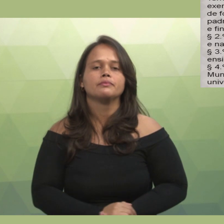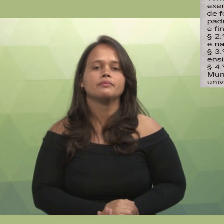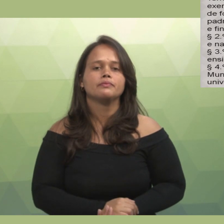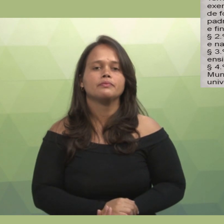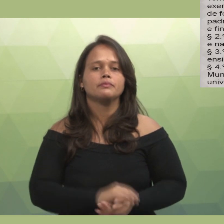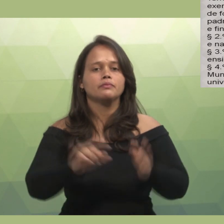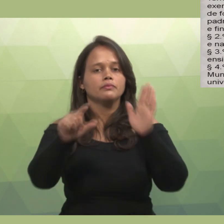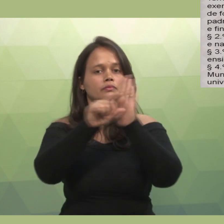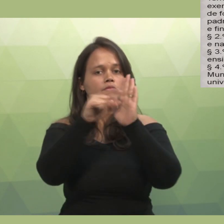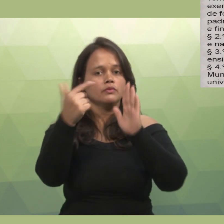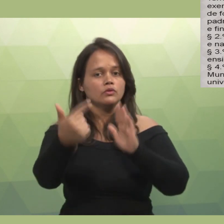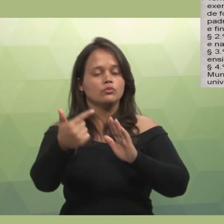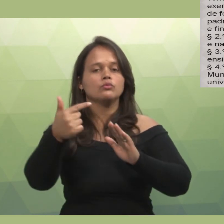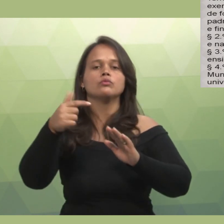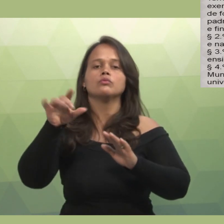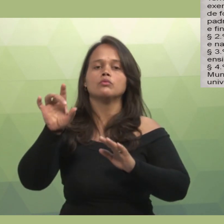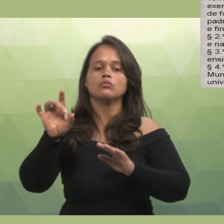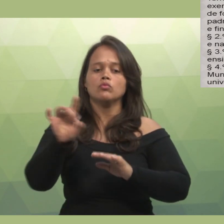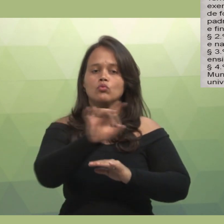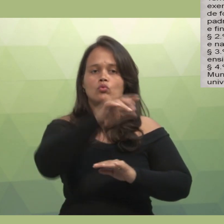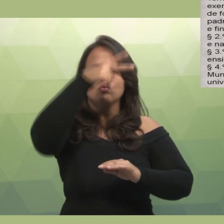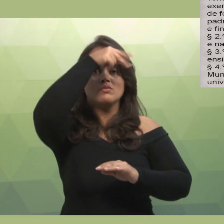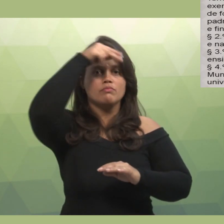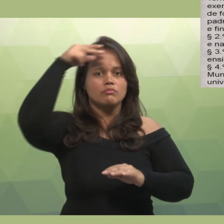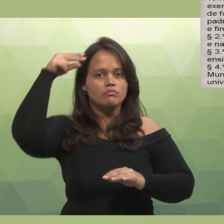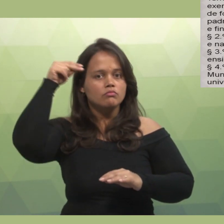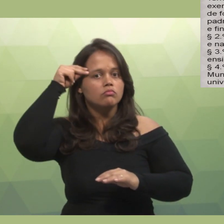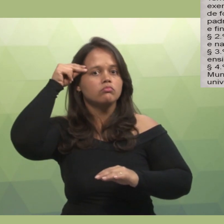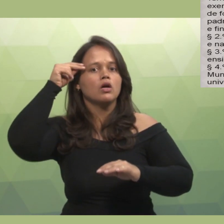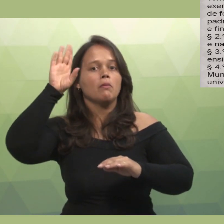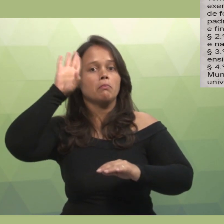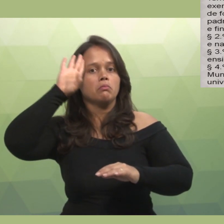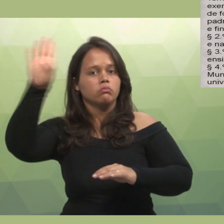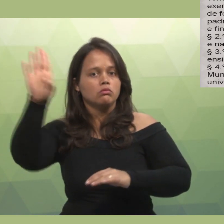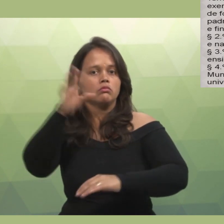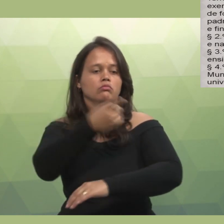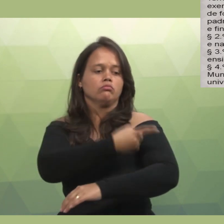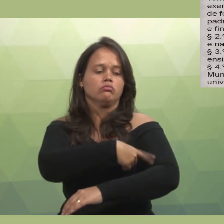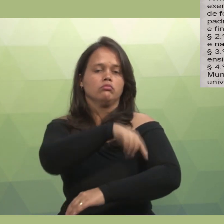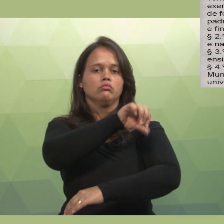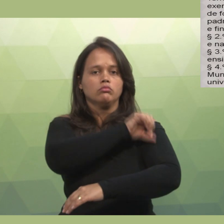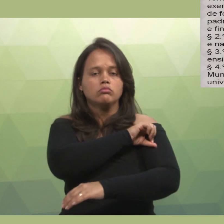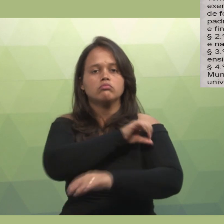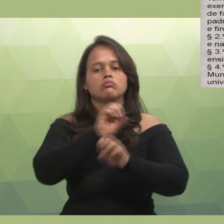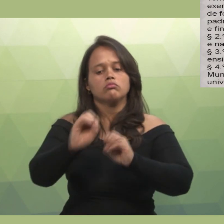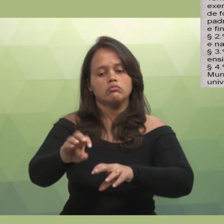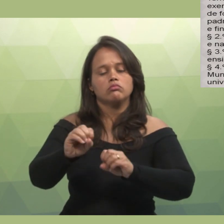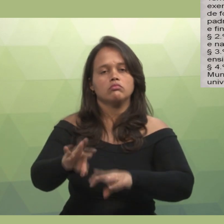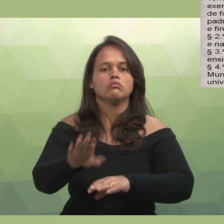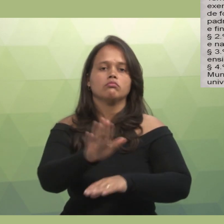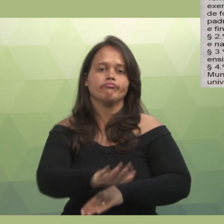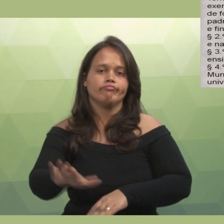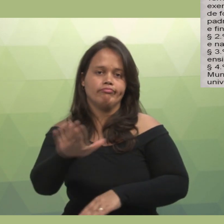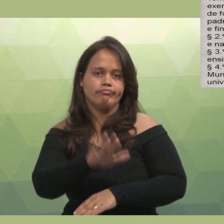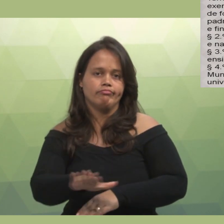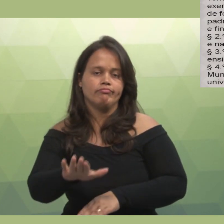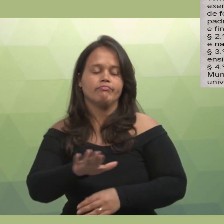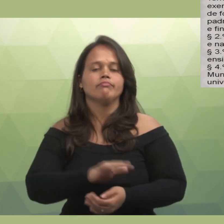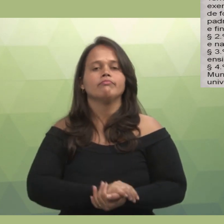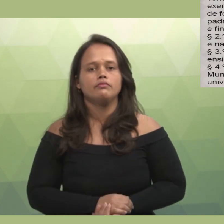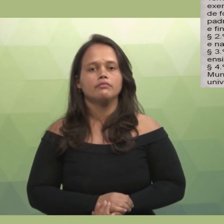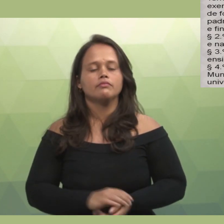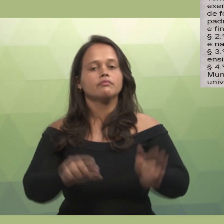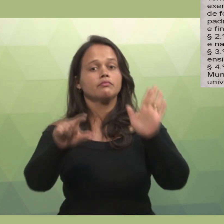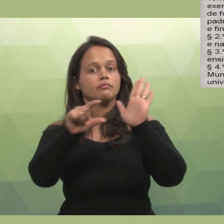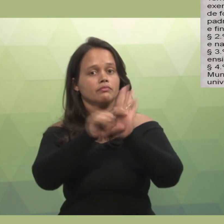os municípios atuarão prioritariamente no ensino fundamental e na educação infantil. No parágrafo